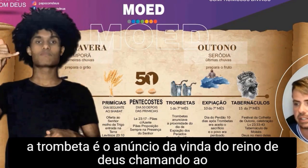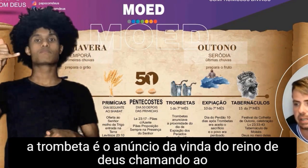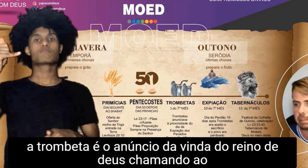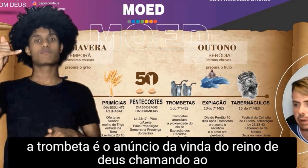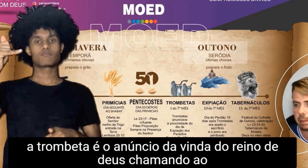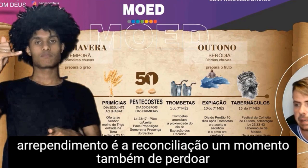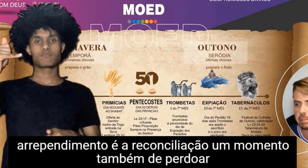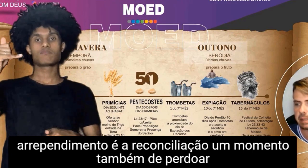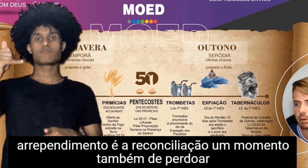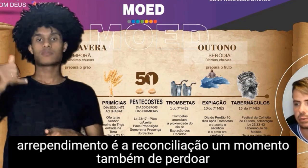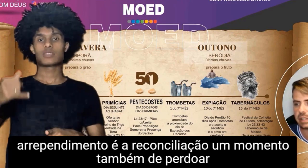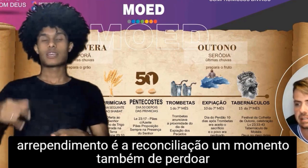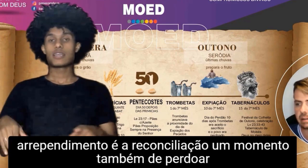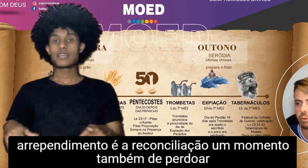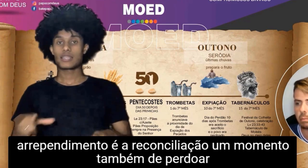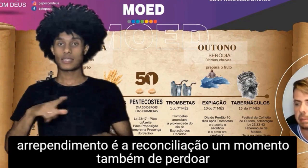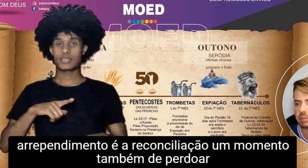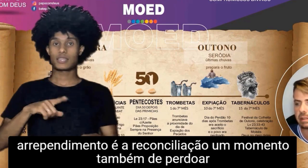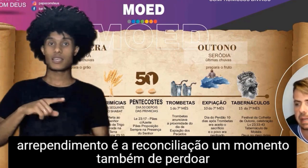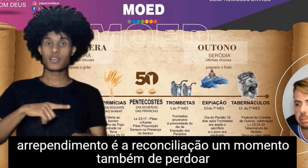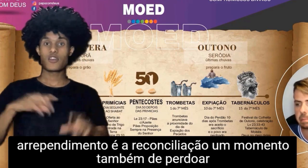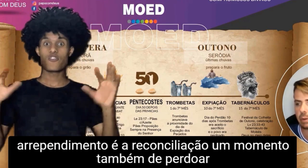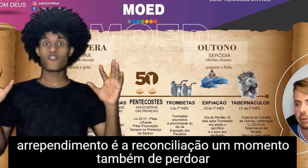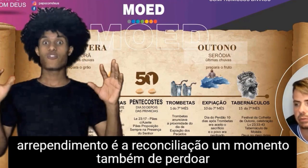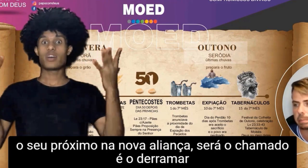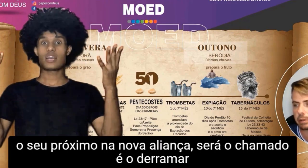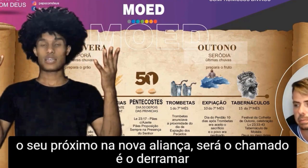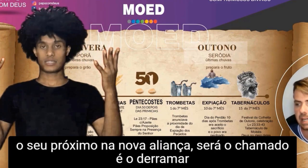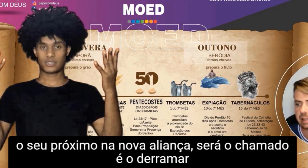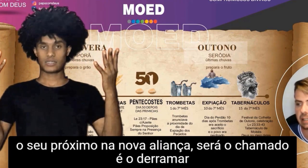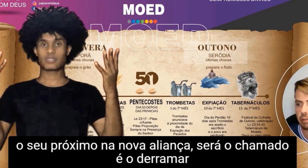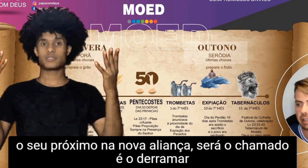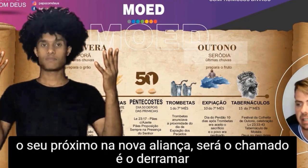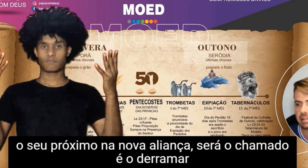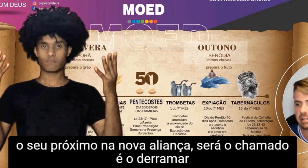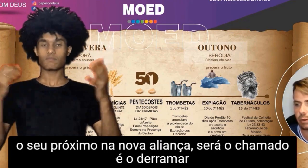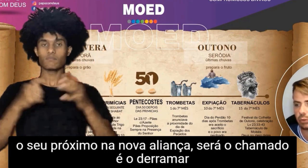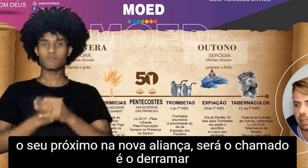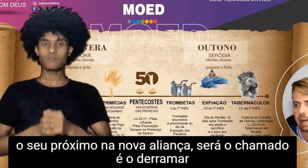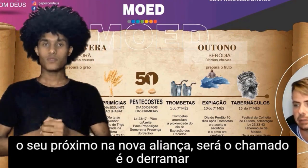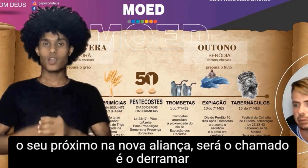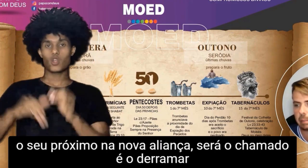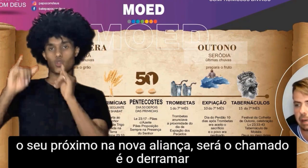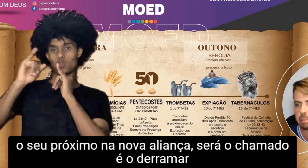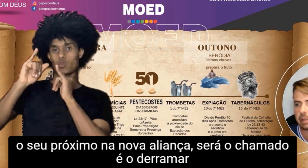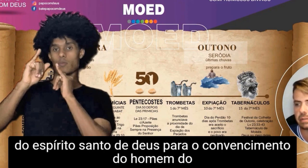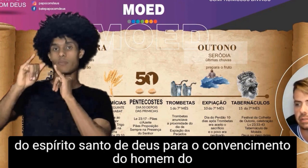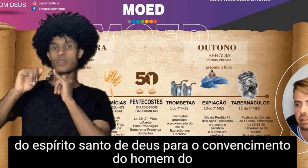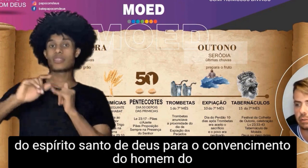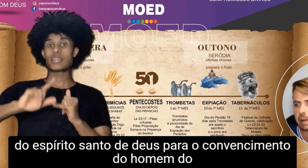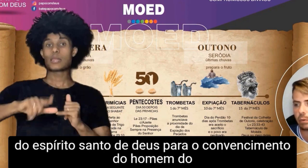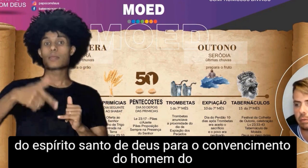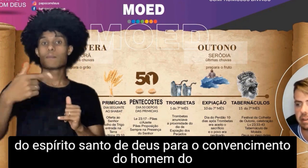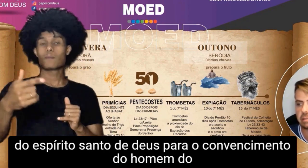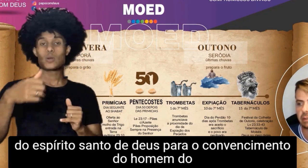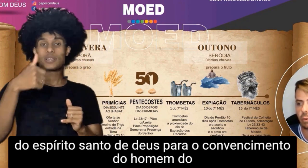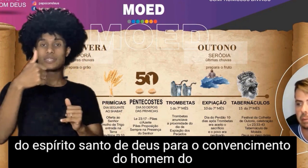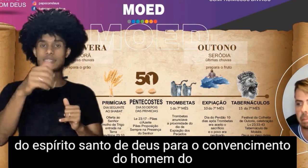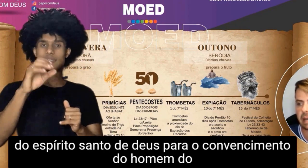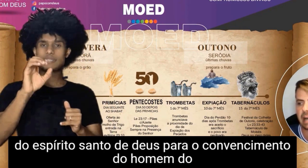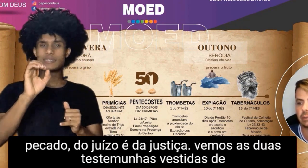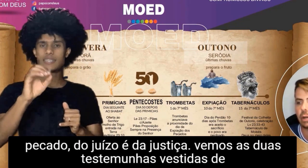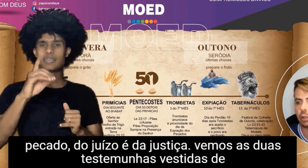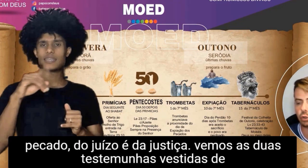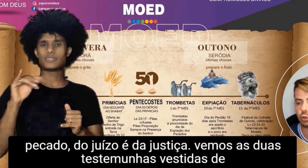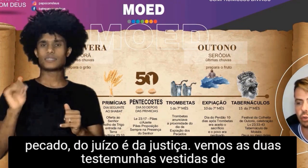Deus, chamando ao arrependimento e reconciliação. Um momento também é de perdoar o seu próximo. Na nova aliança será o chamado e o derramar do Espírito Santo de Deus para o convencimento do